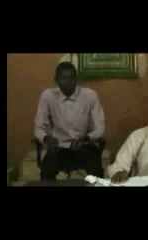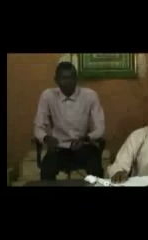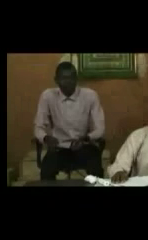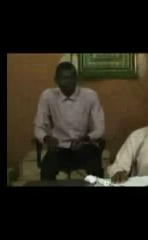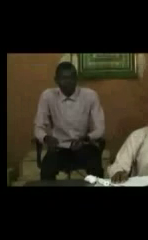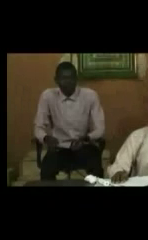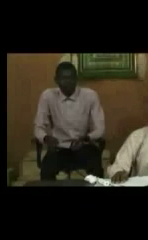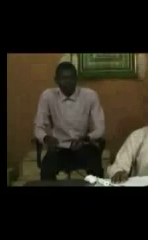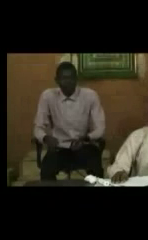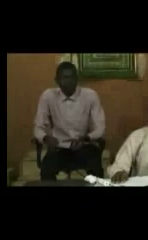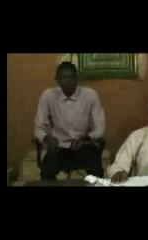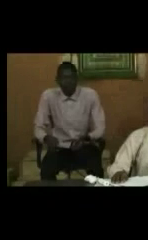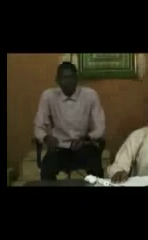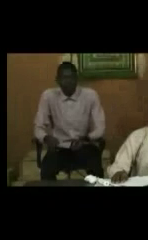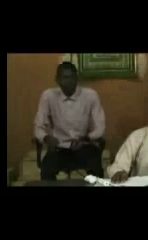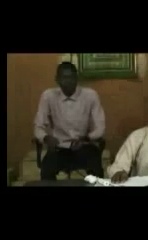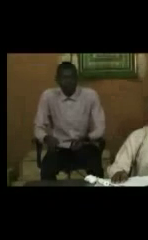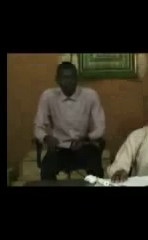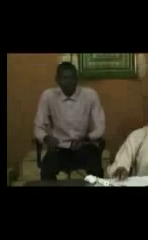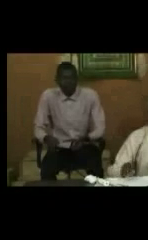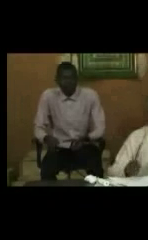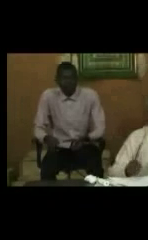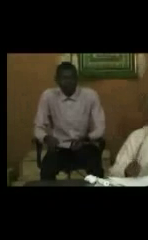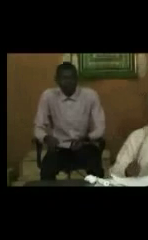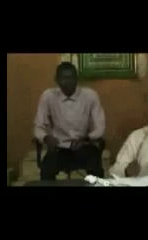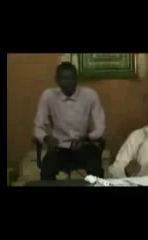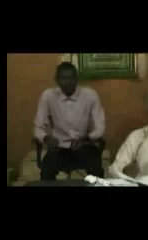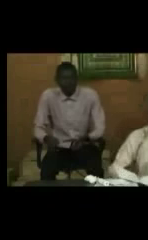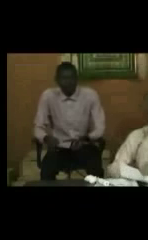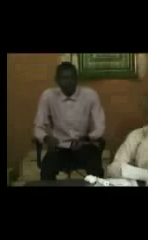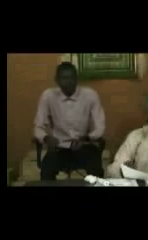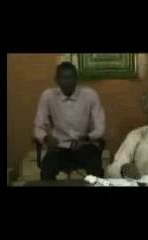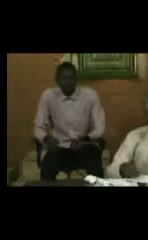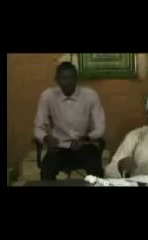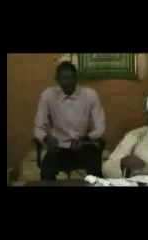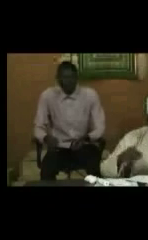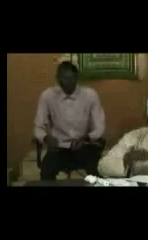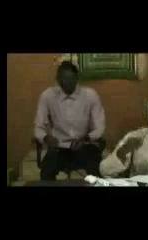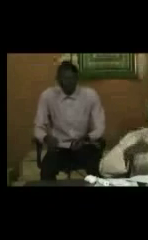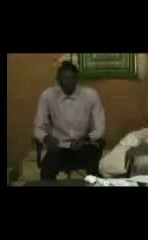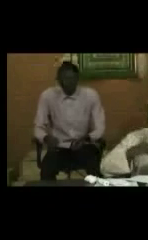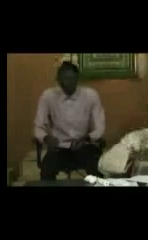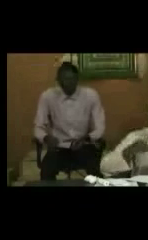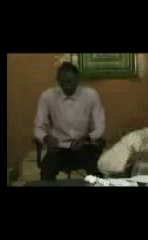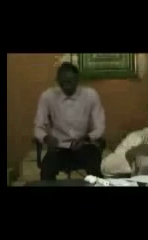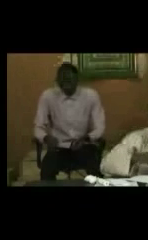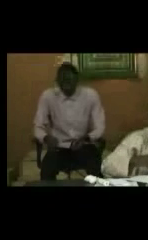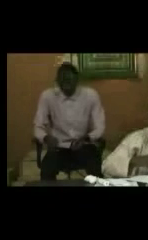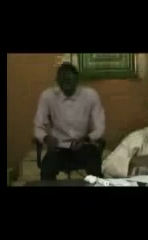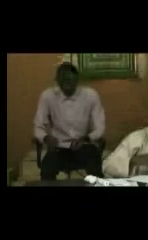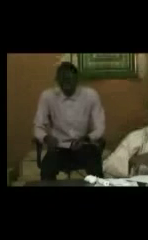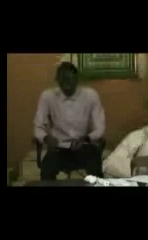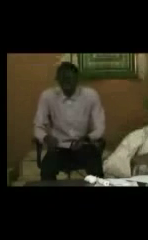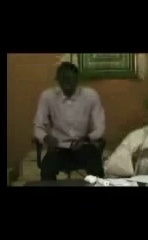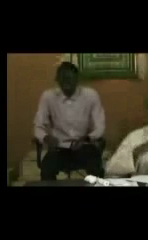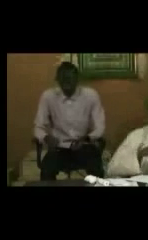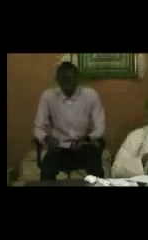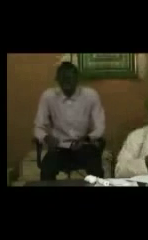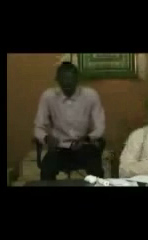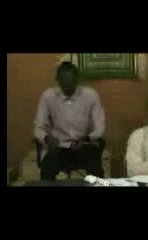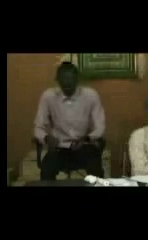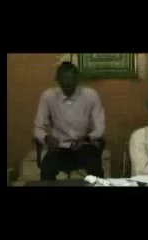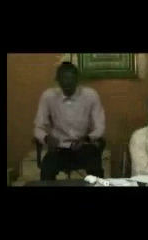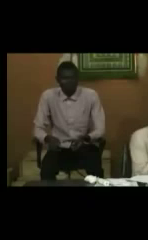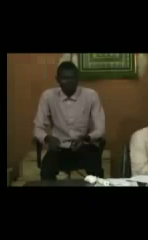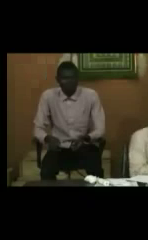edo ati awon to ba ri edo eje ma jade nu e awon na